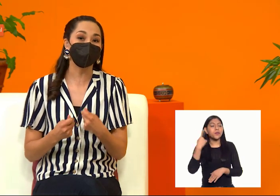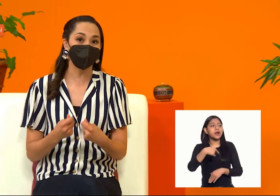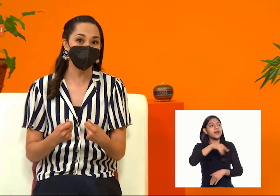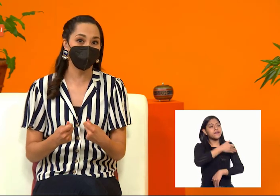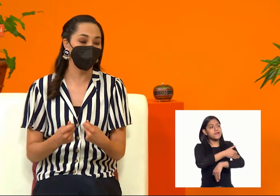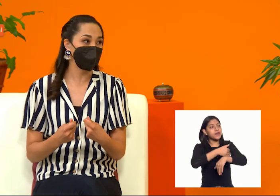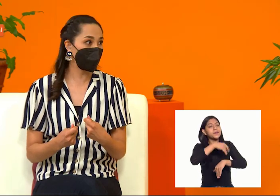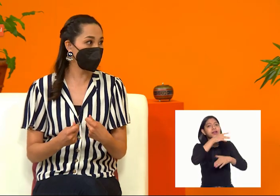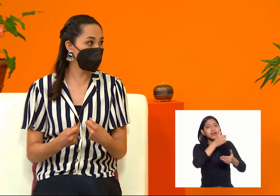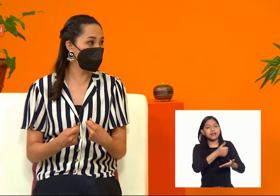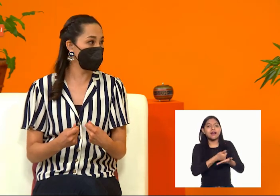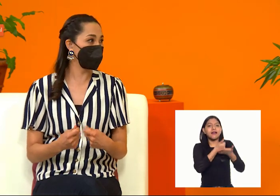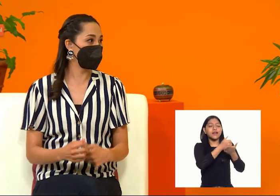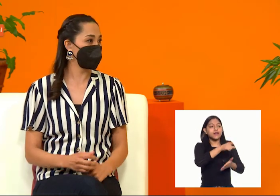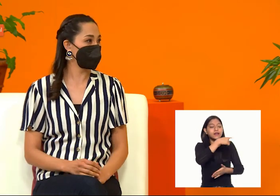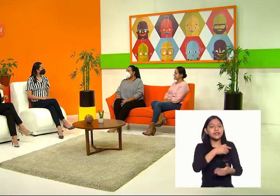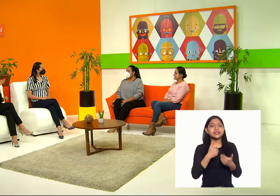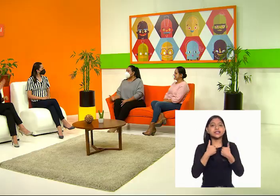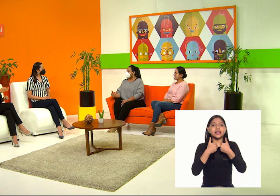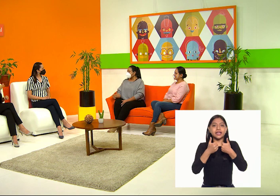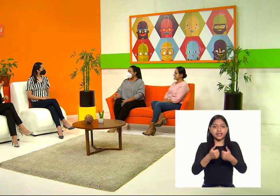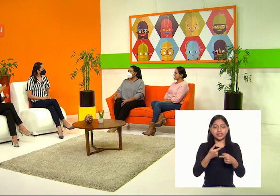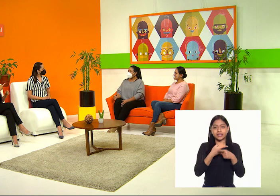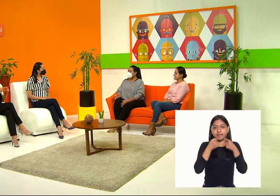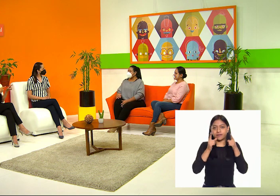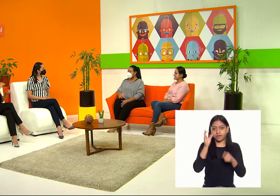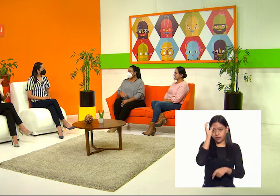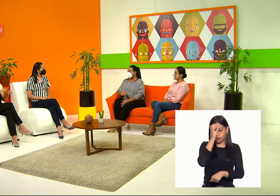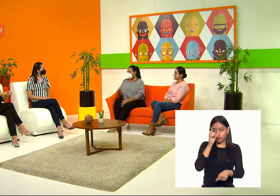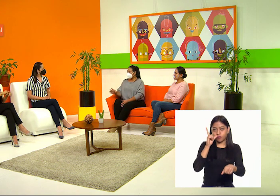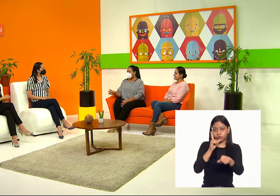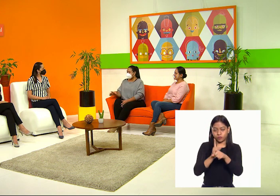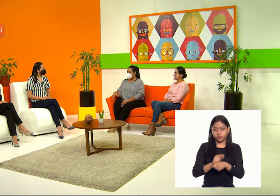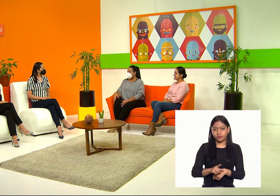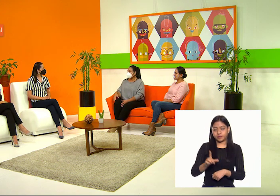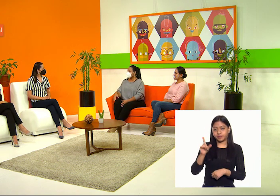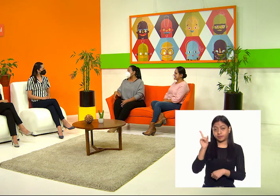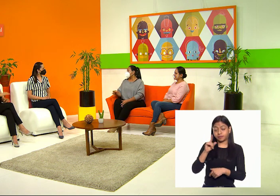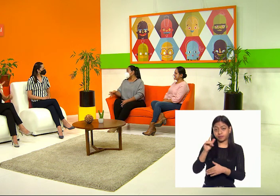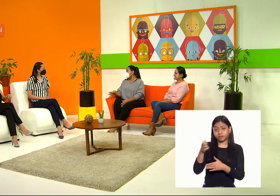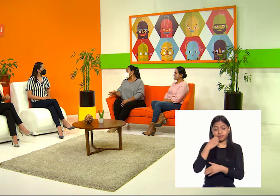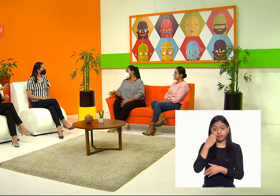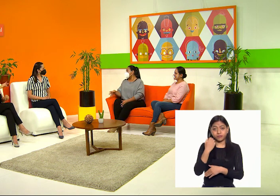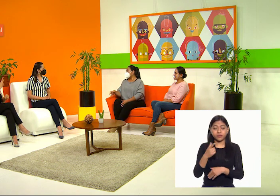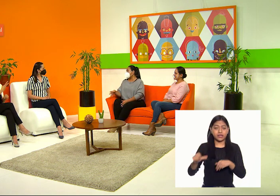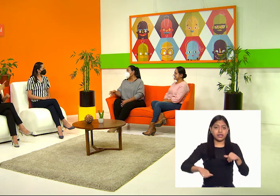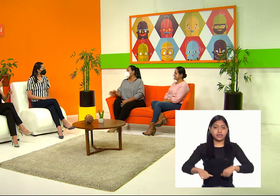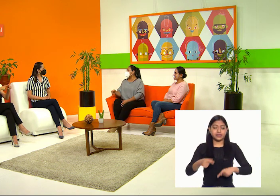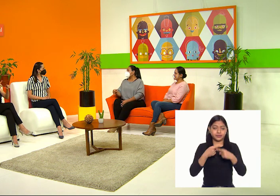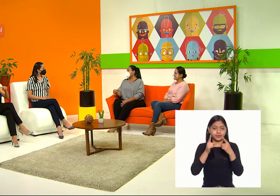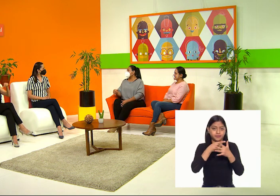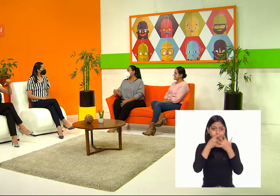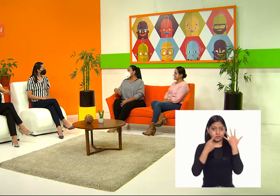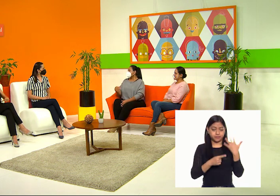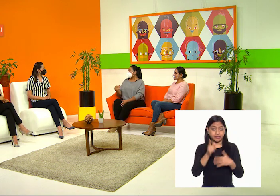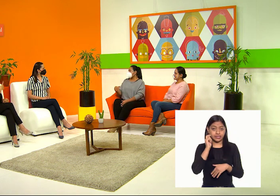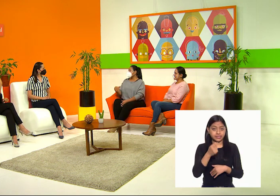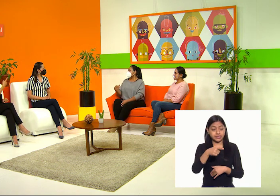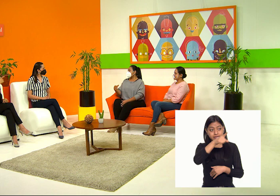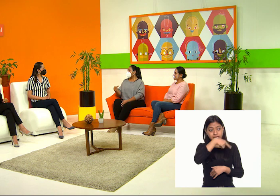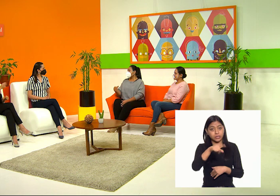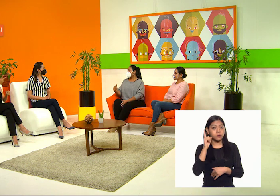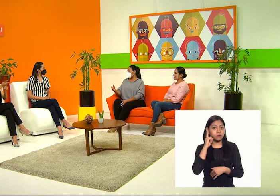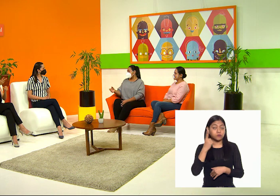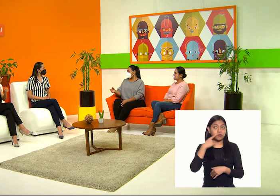estas diferencias culturales y lingüísticas? En el Camp 52 hemos hecho diferentes actividades. Entre una de ellas fue invitar a